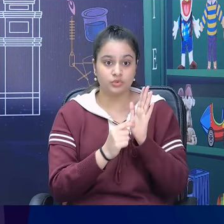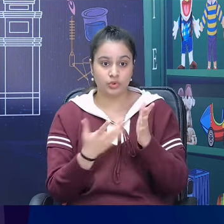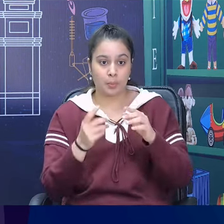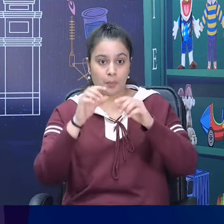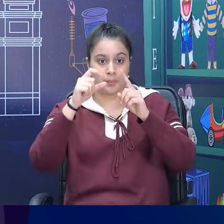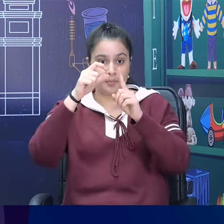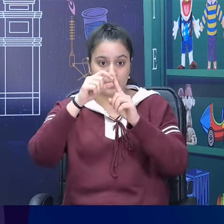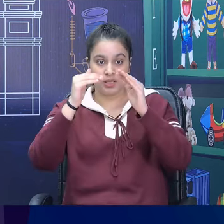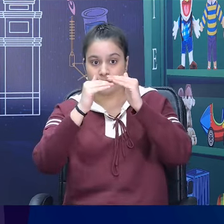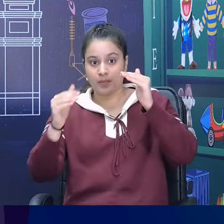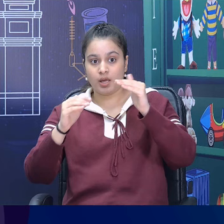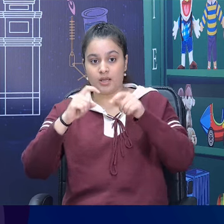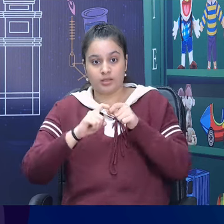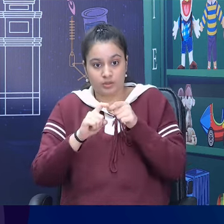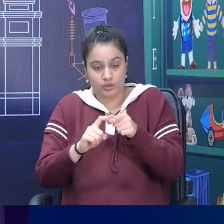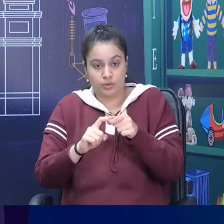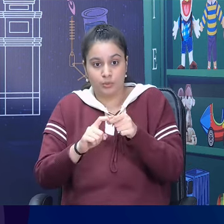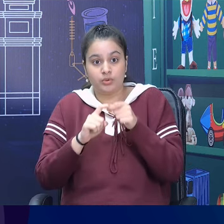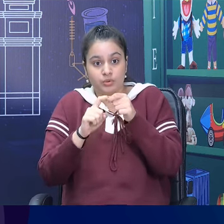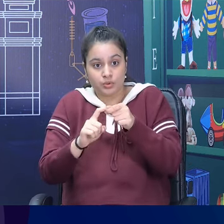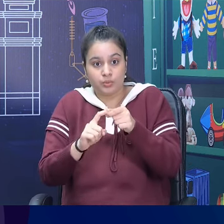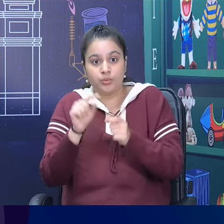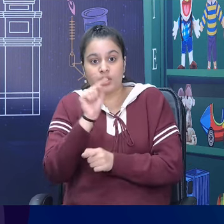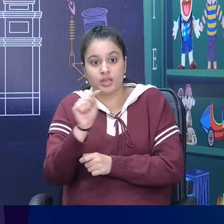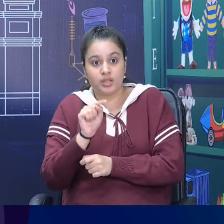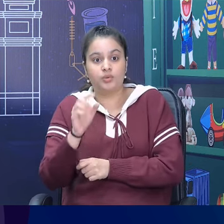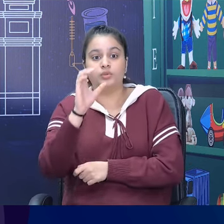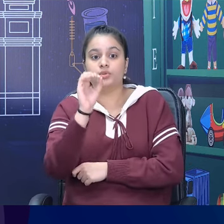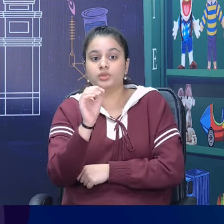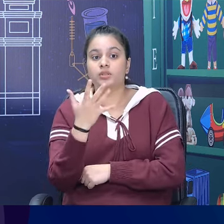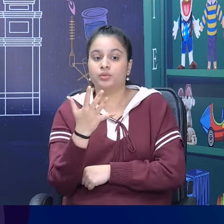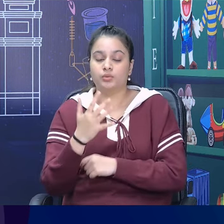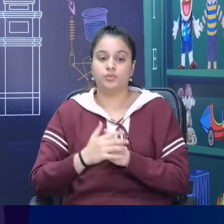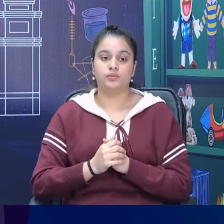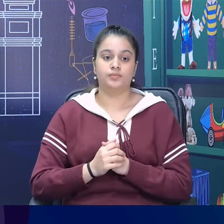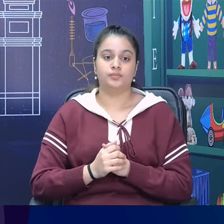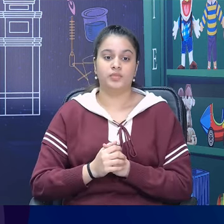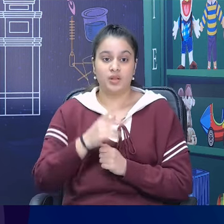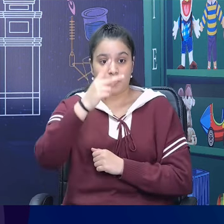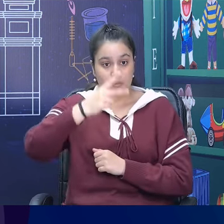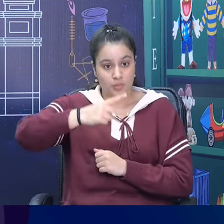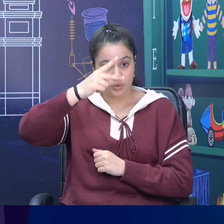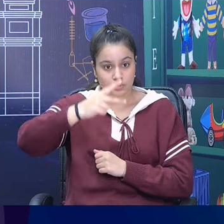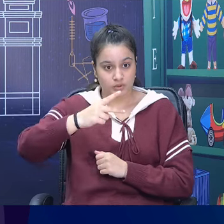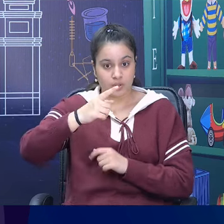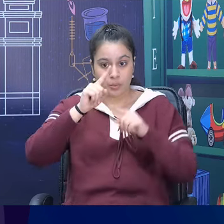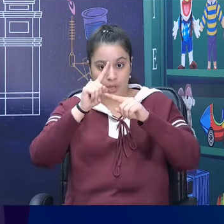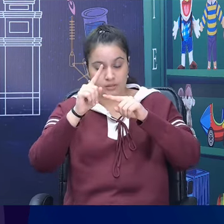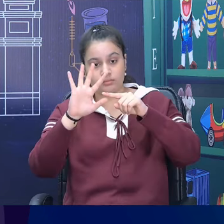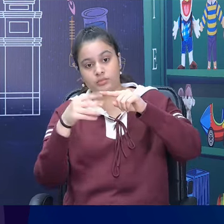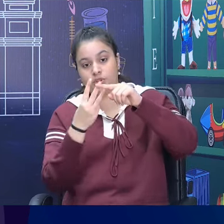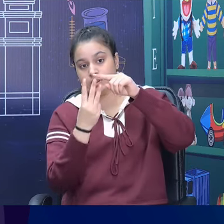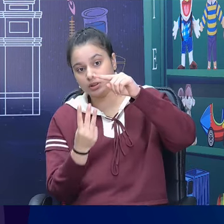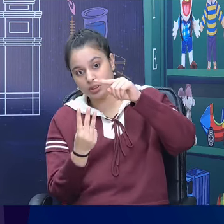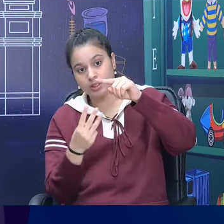q वेयर q इज नॉट इक्वल टू 0 तो 1/3 में व और थ दोनों ही इंटी जर्स हैं और जो इसका जो डिनो मिनेट